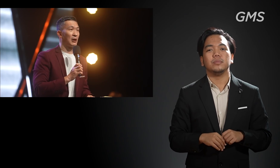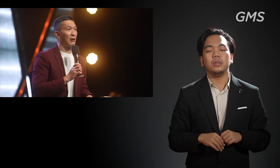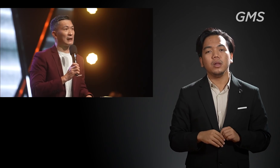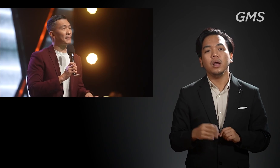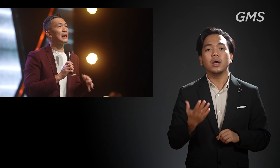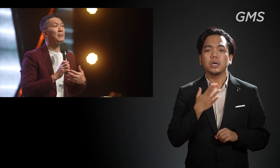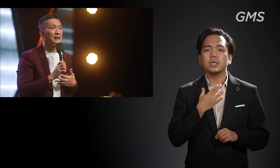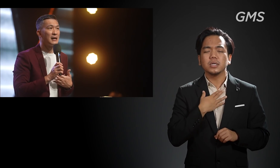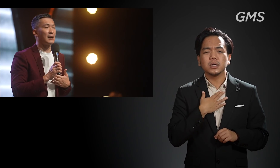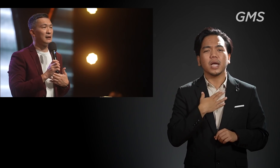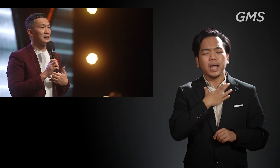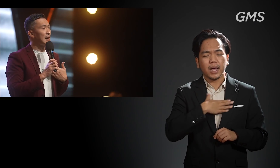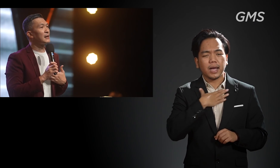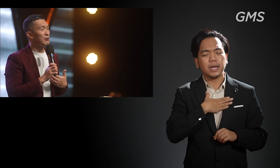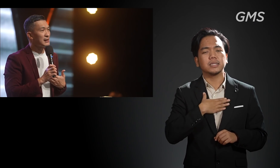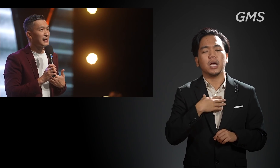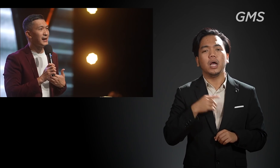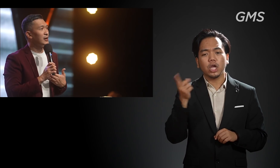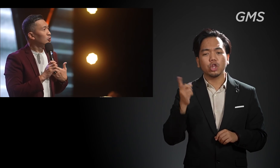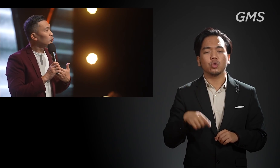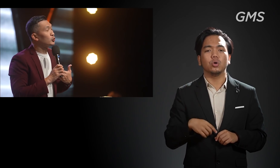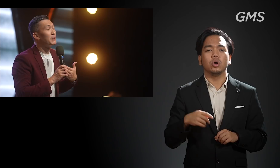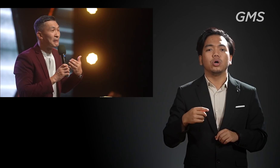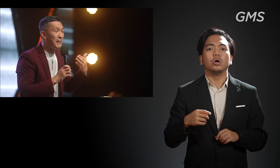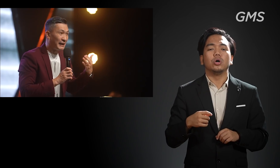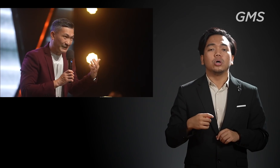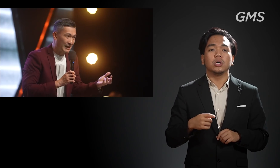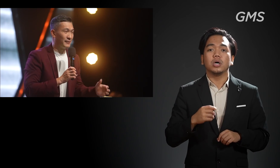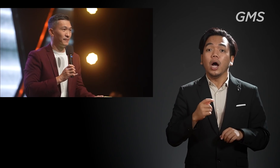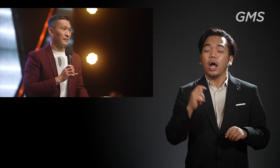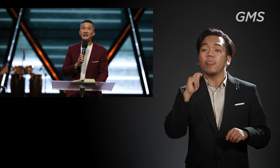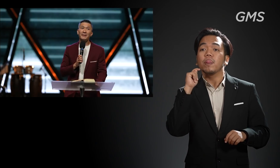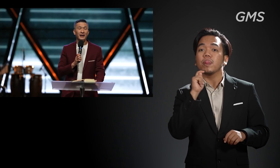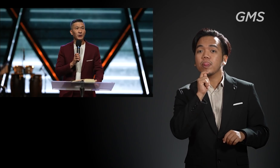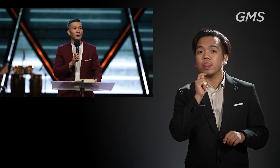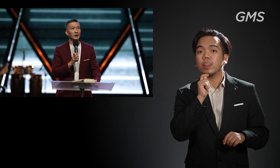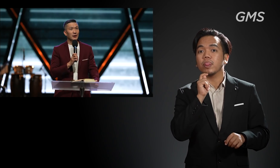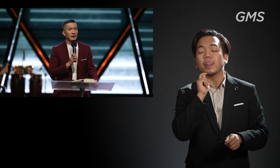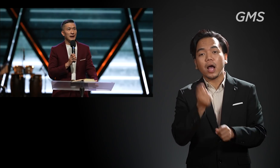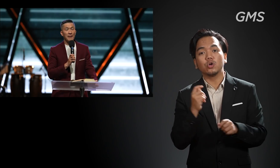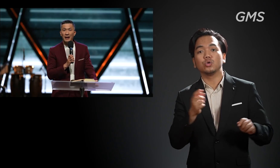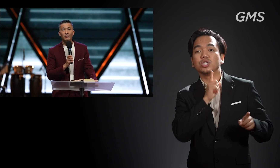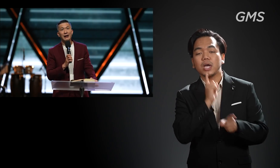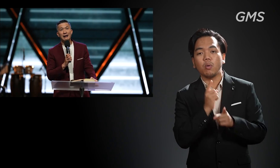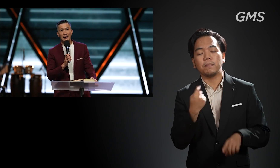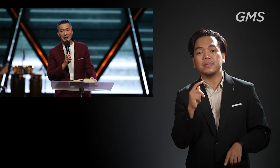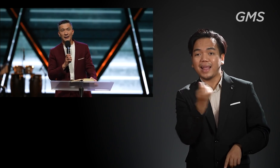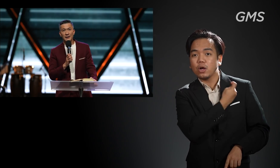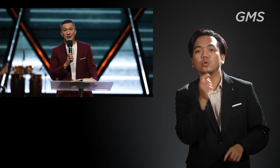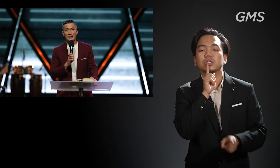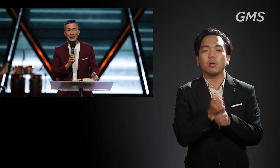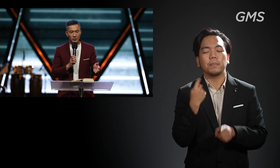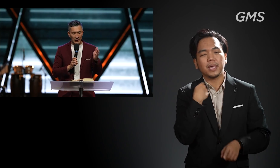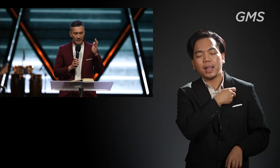utama adalah mengelola. Tapi saya belajar, saya dan keluarga saya untuk mengembalikan. Di samping itu, yang kami lakukan